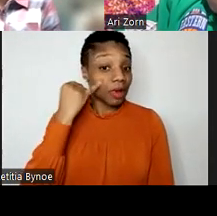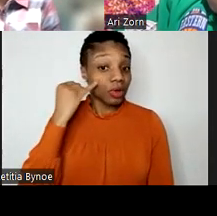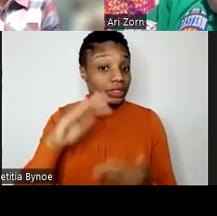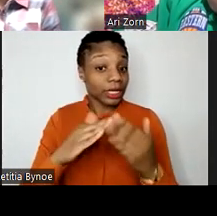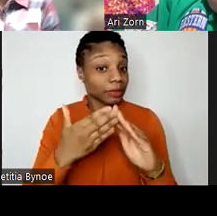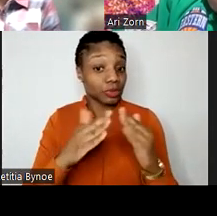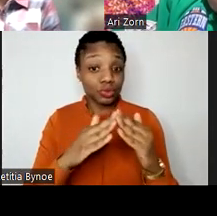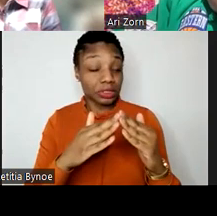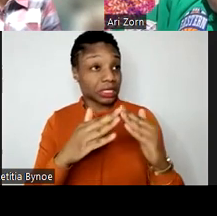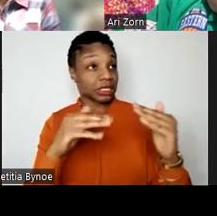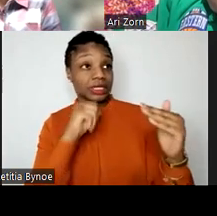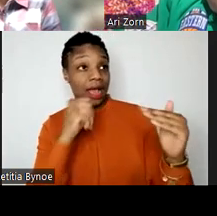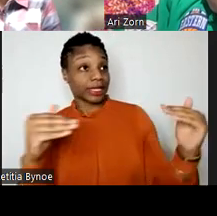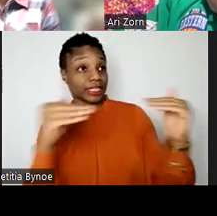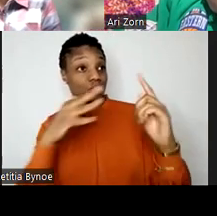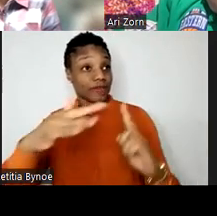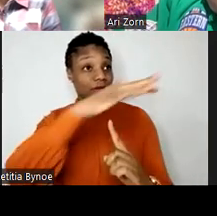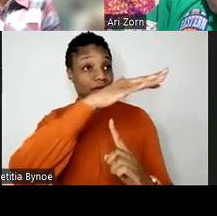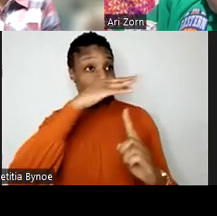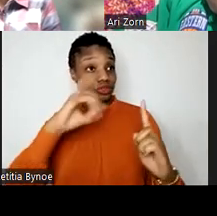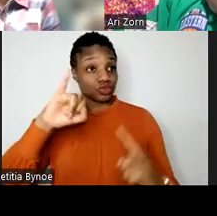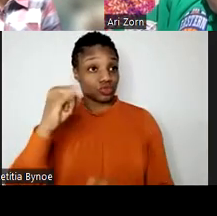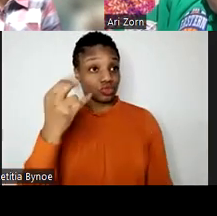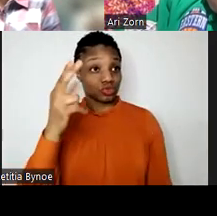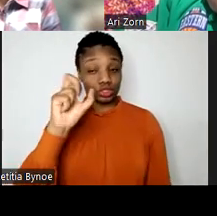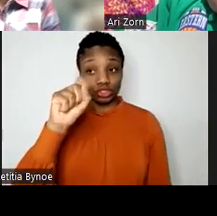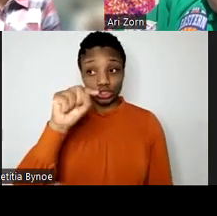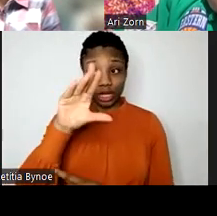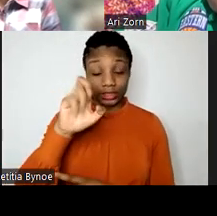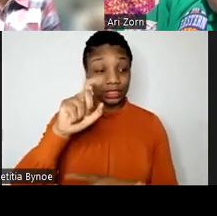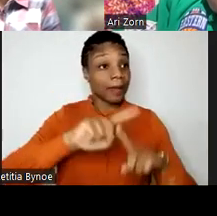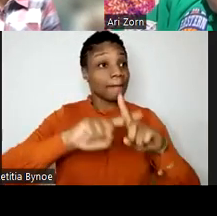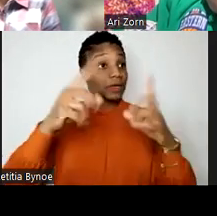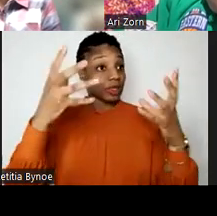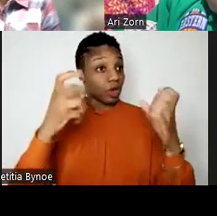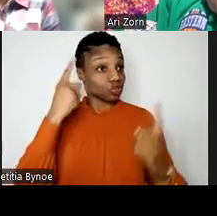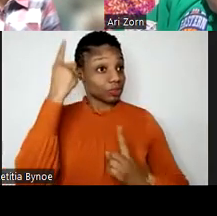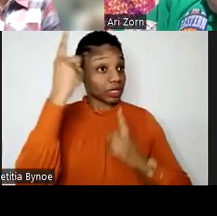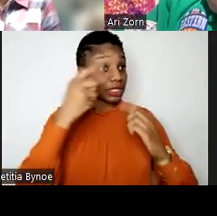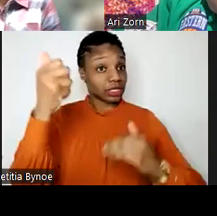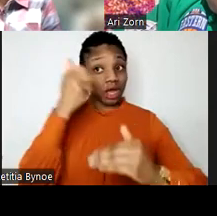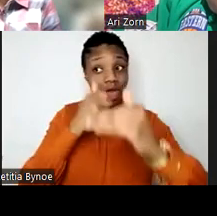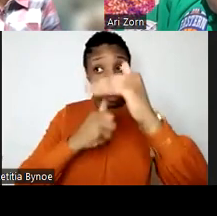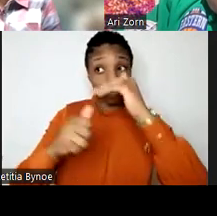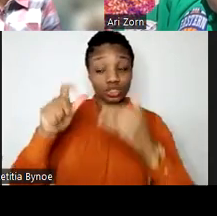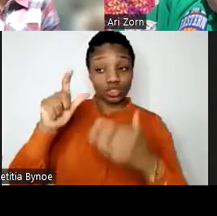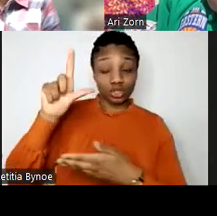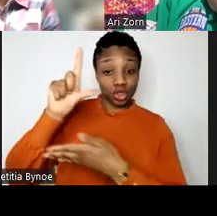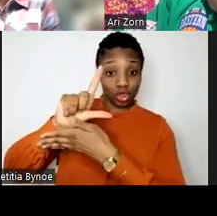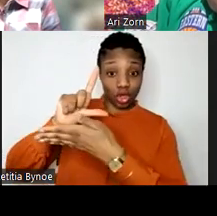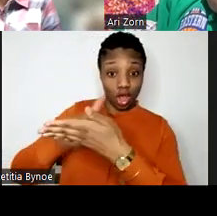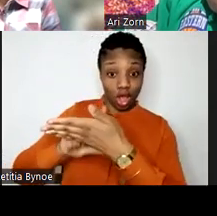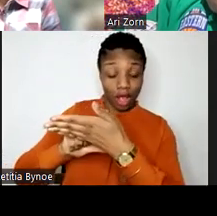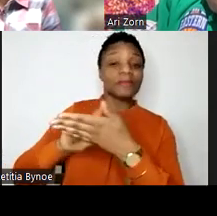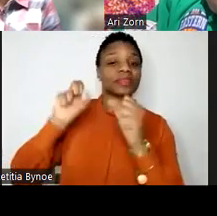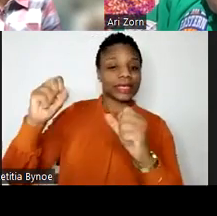si e una comunidad no está eh si esa comunidad no